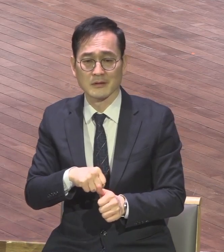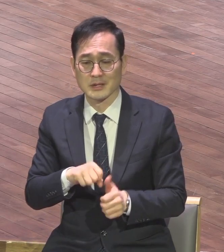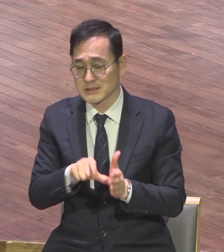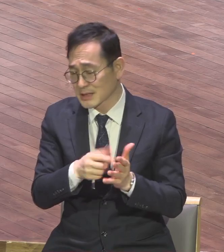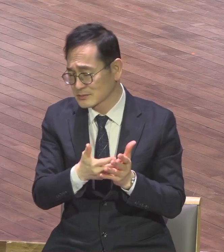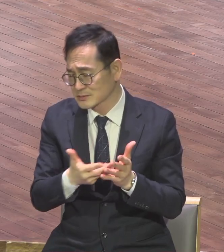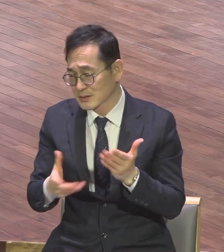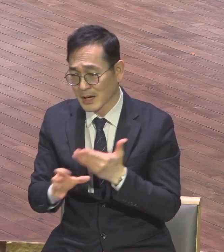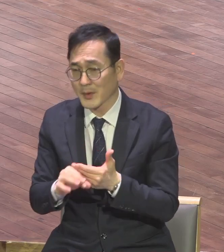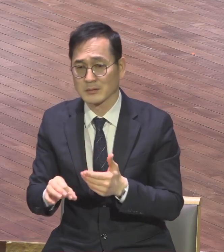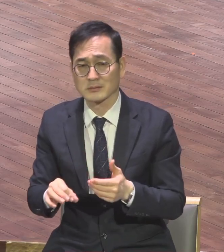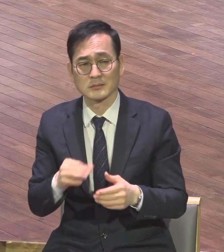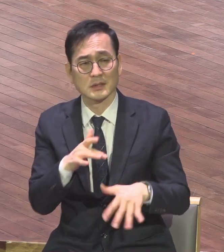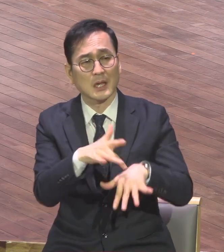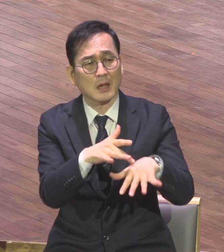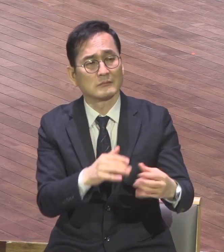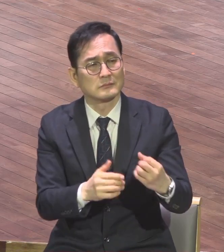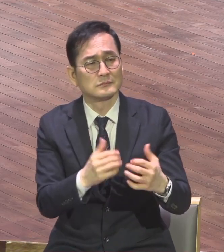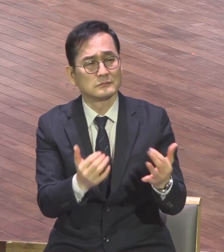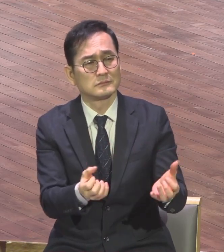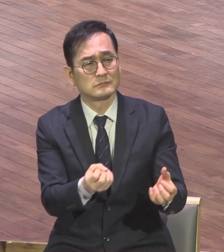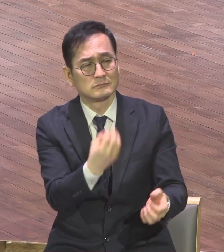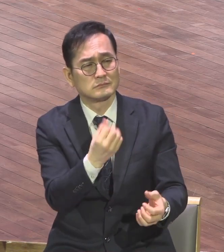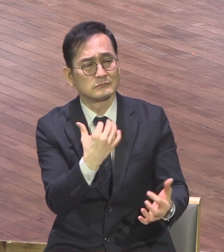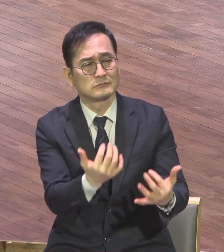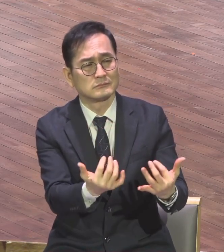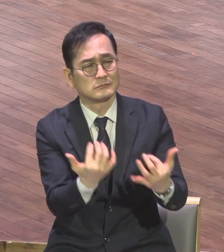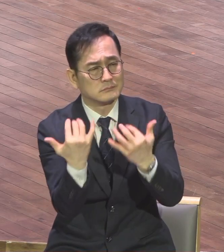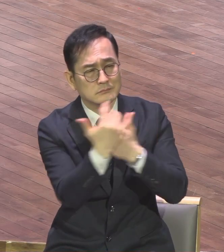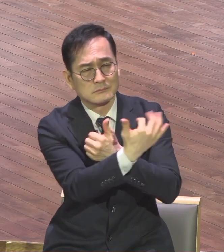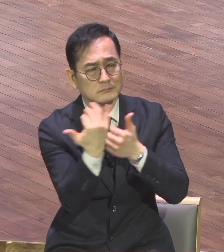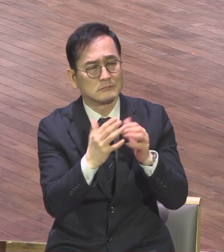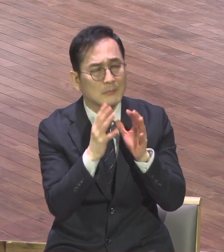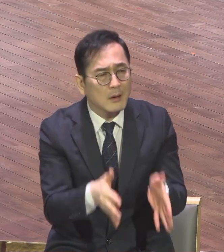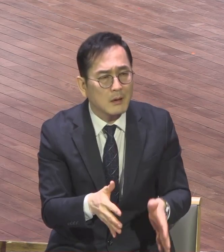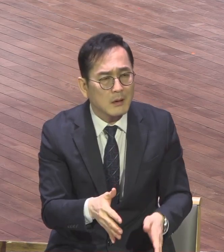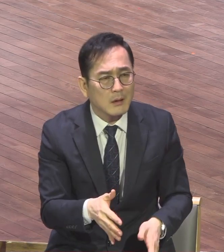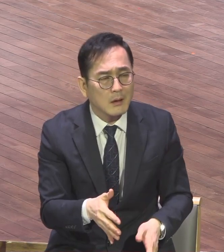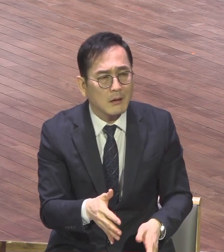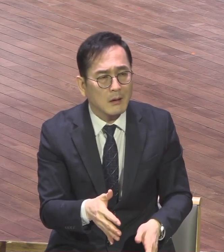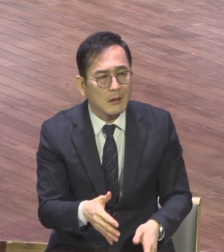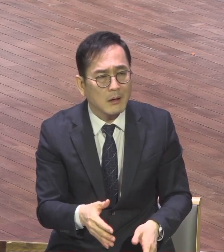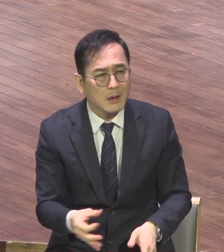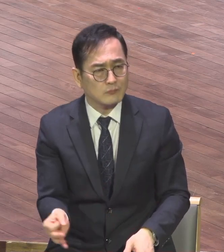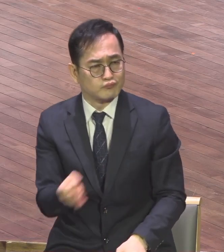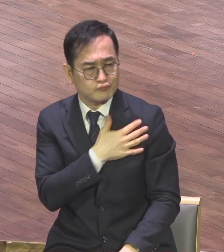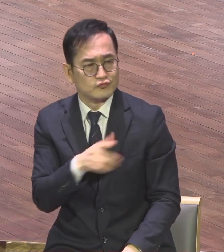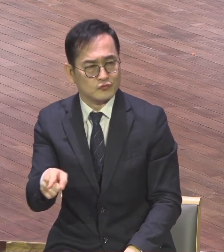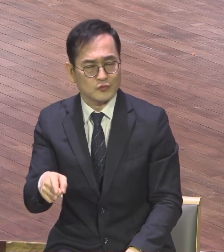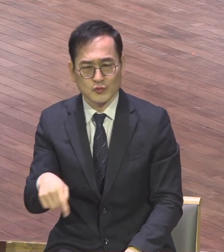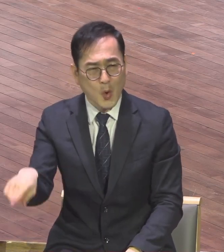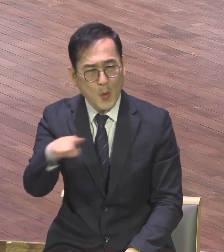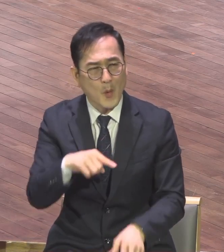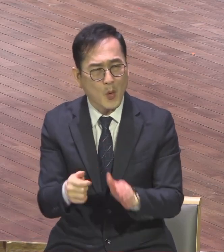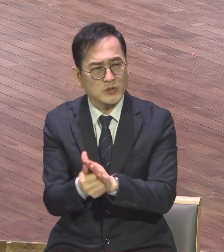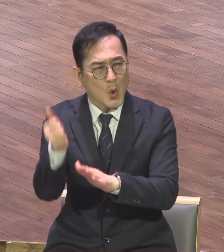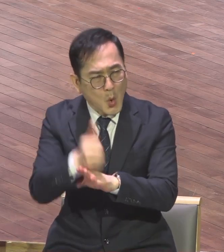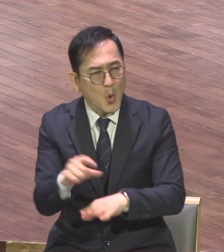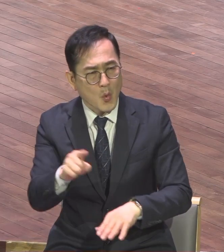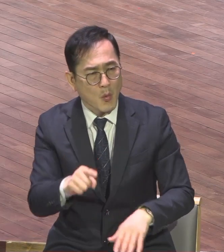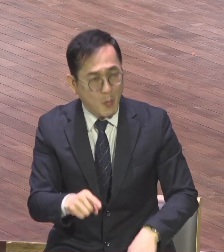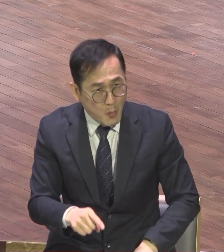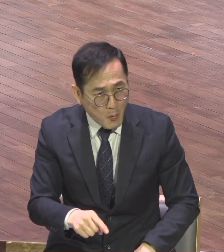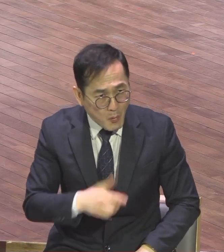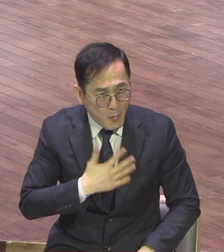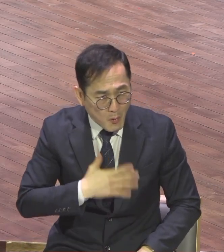영적으로 말라가요. 인생을 오래 살았을수록 나이가 들수록 경험이 많기 때문에 삶의 노하우와